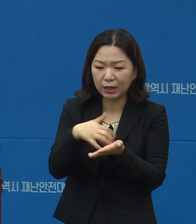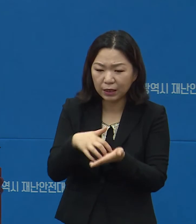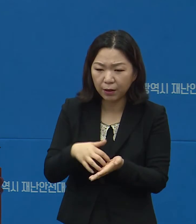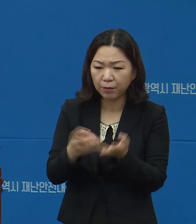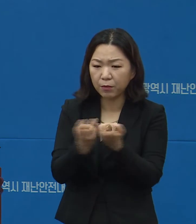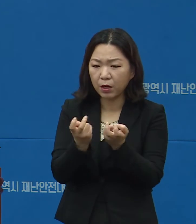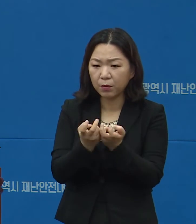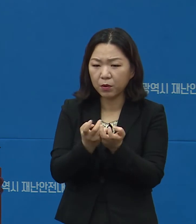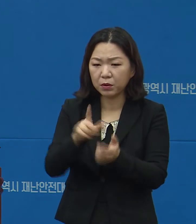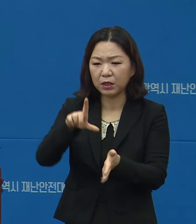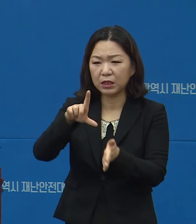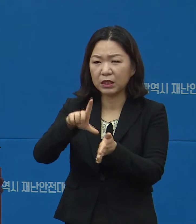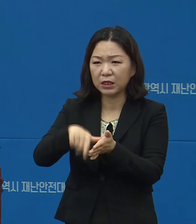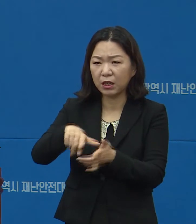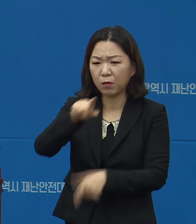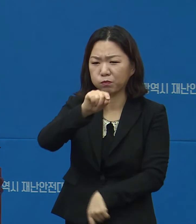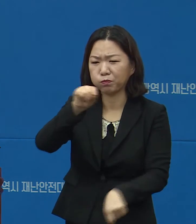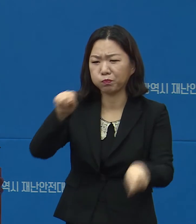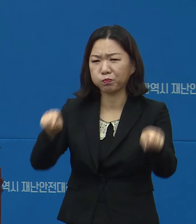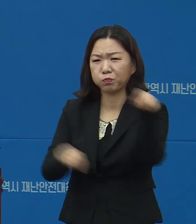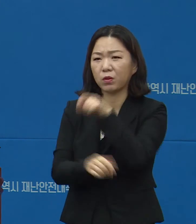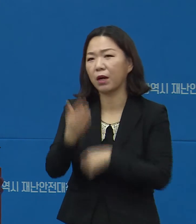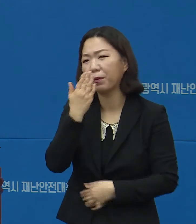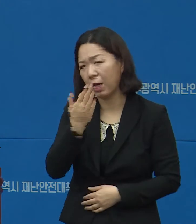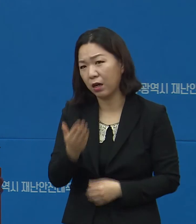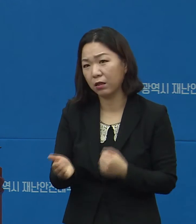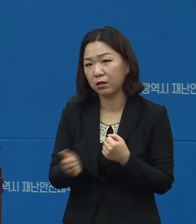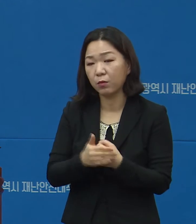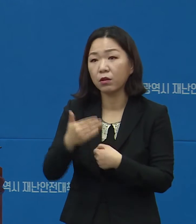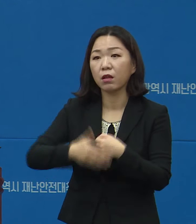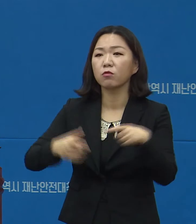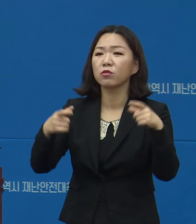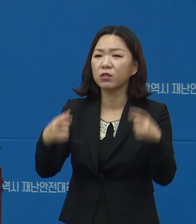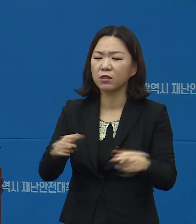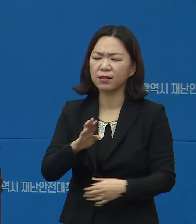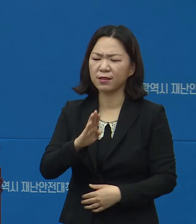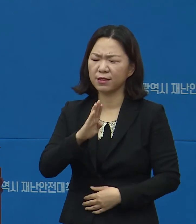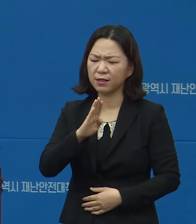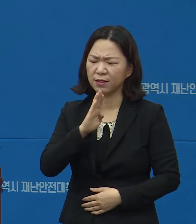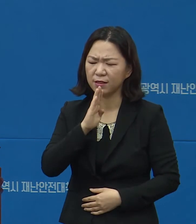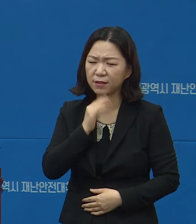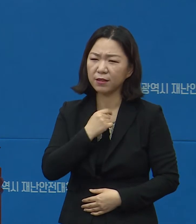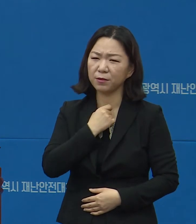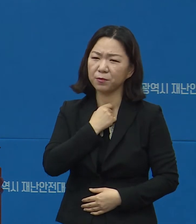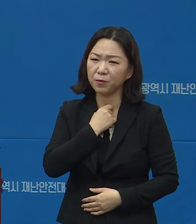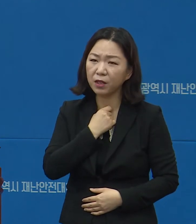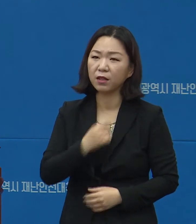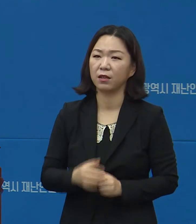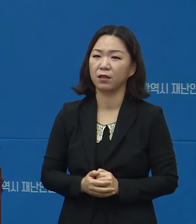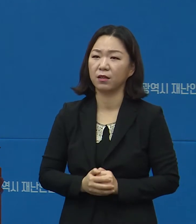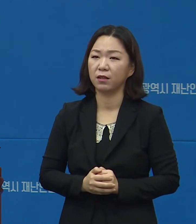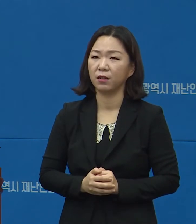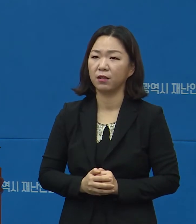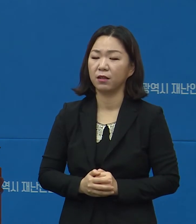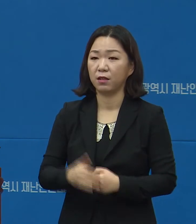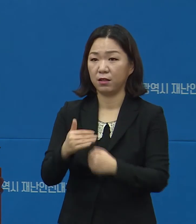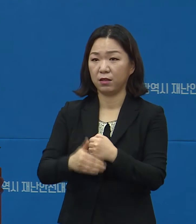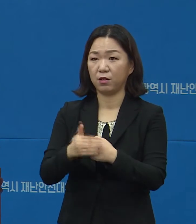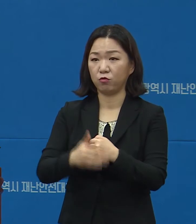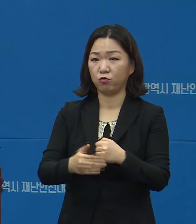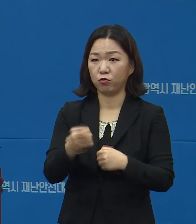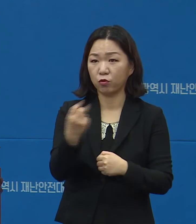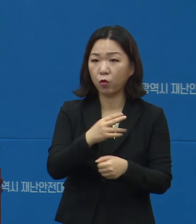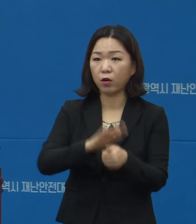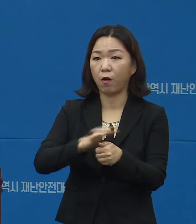시간이 너무나 많이 길어집니다. 대구는 정말 절박한 상황입니다. 그래서 대구